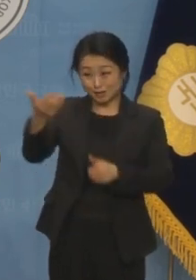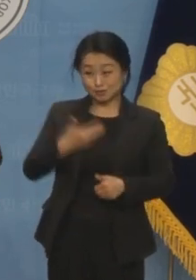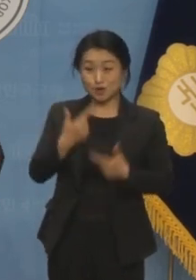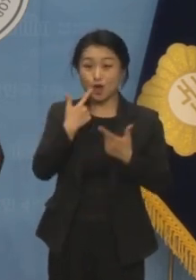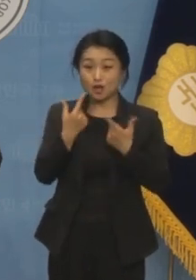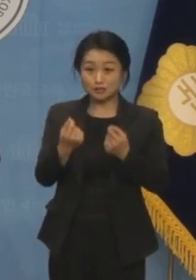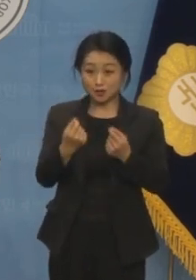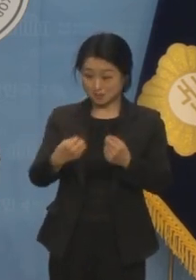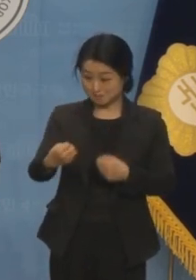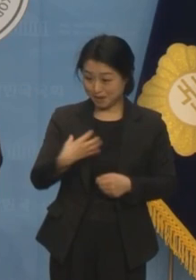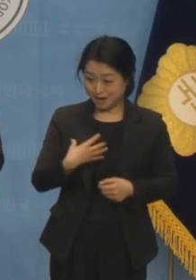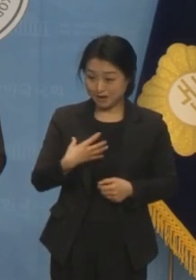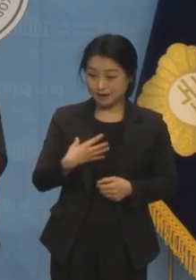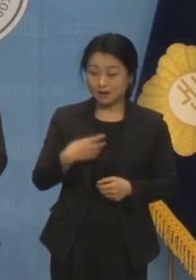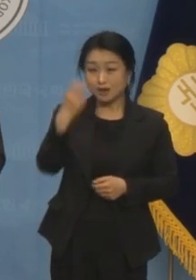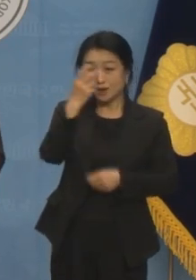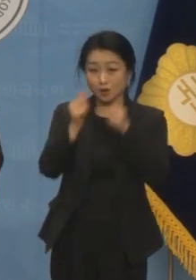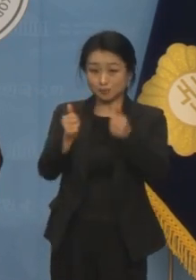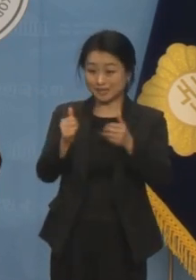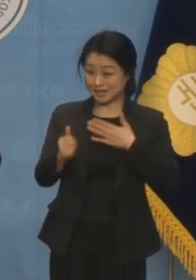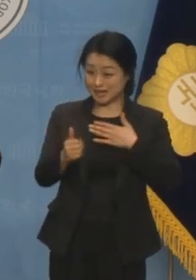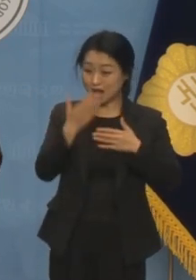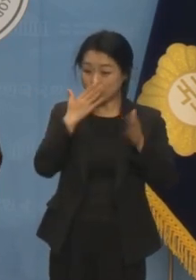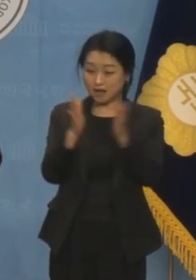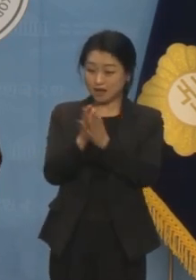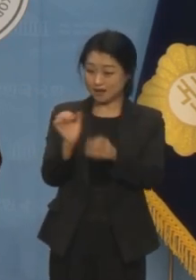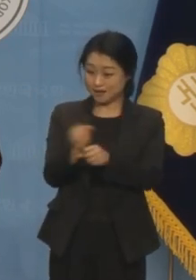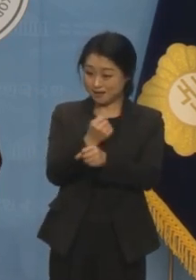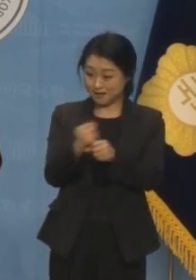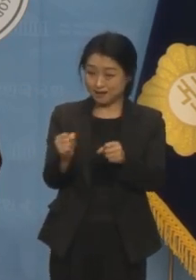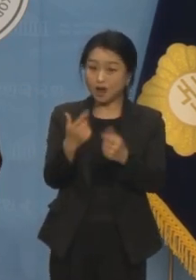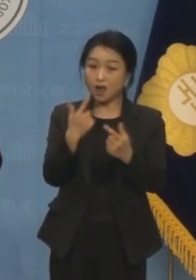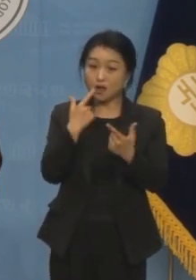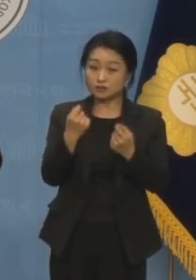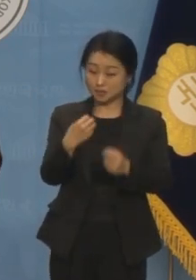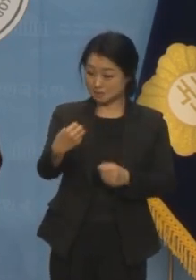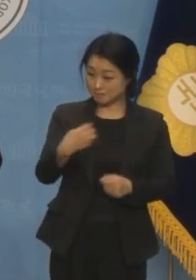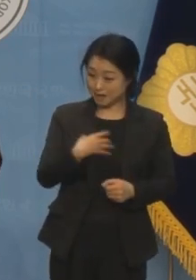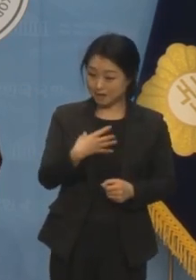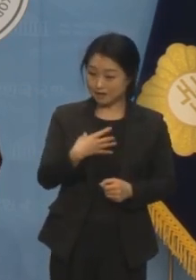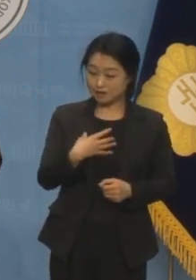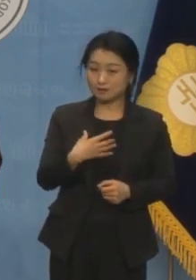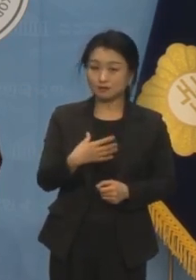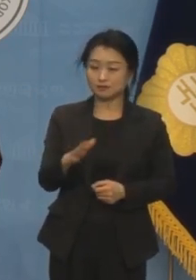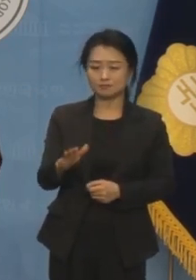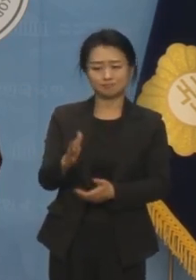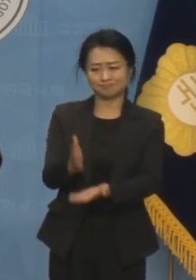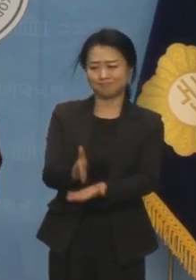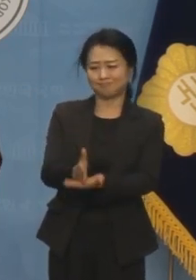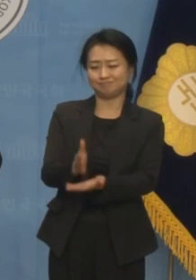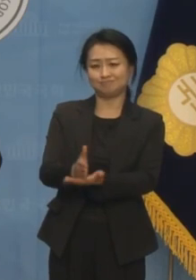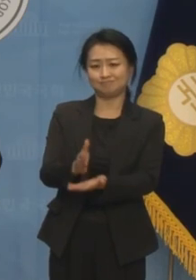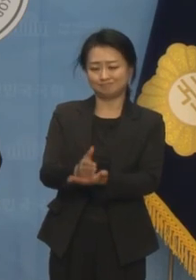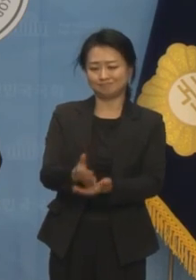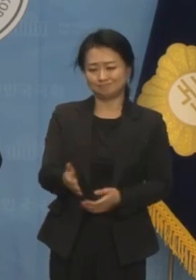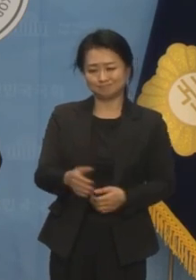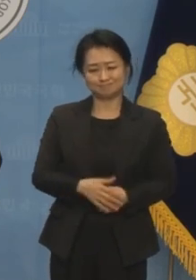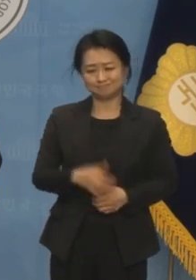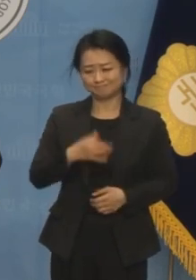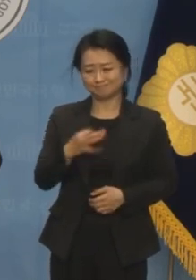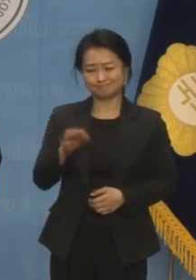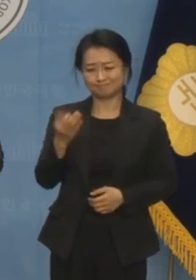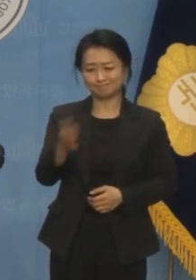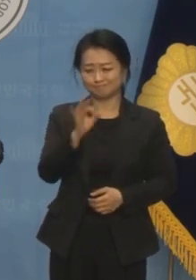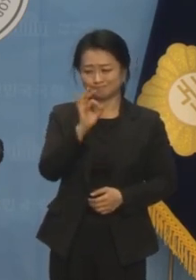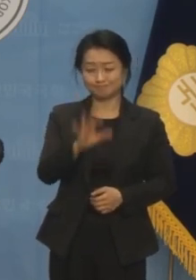흘린 것처럼 계속 프레임을 짜서 검찰과 저희 여당이 뭔가 이재명 대표를 공격하기 위한 것처럼 프레임을 짜고 있는 것 역시 저희는 받아들일 수